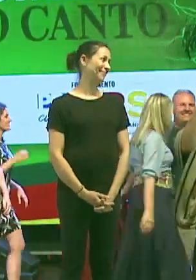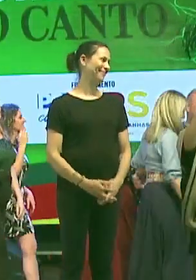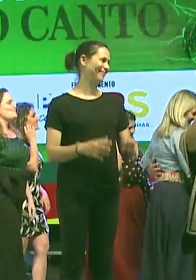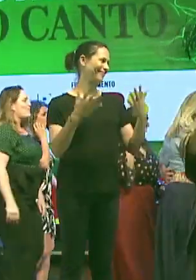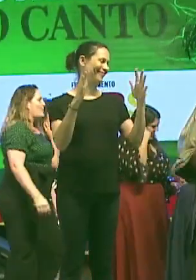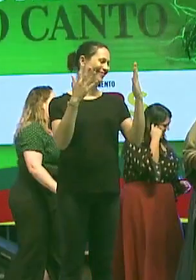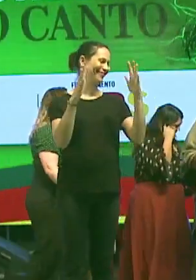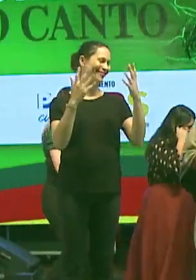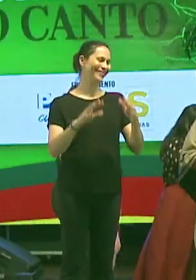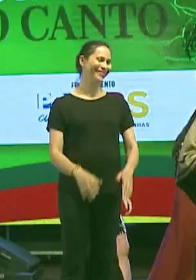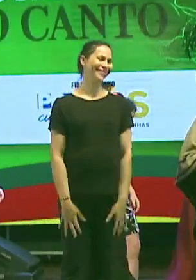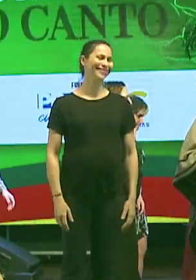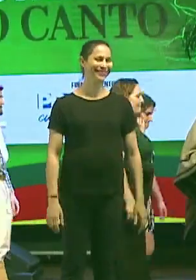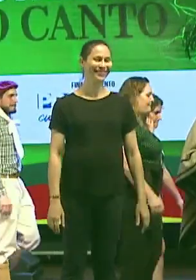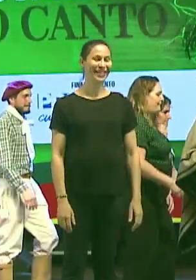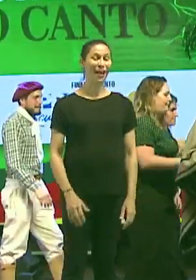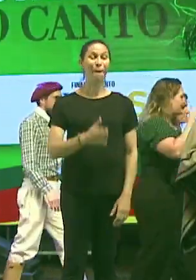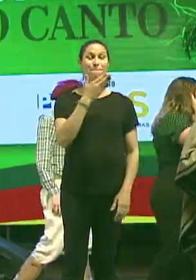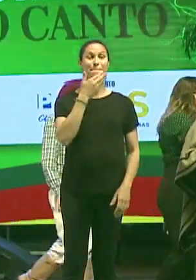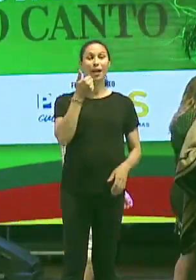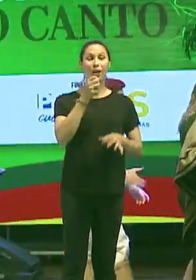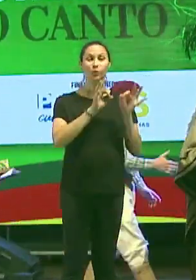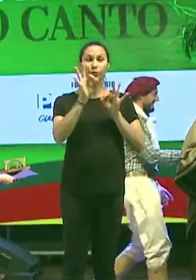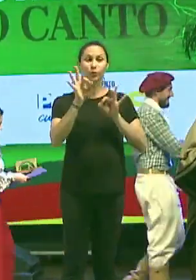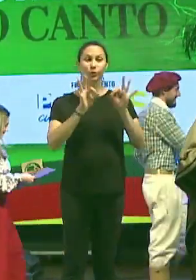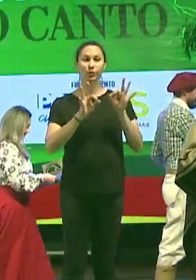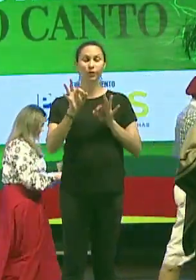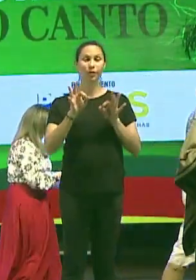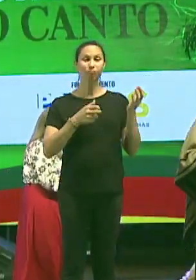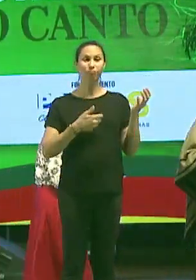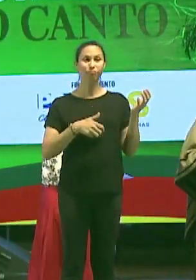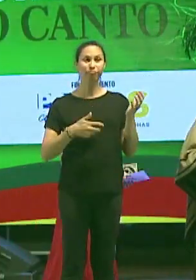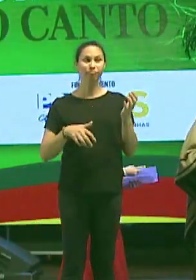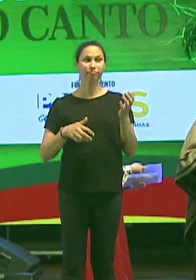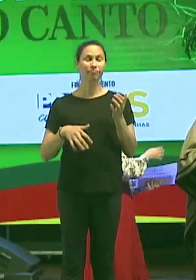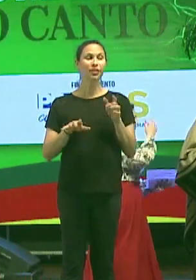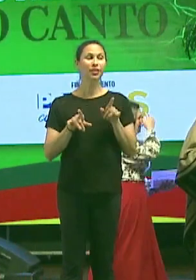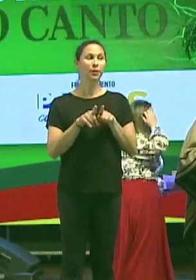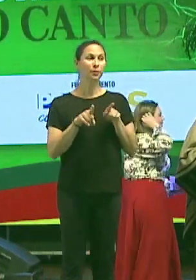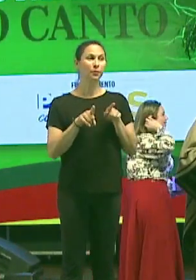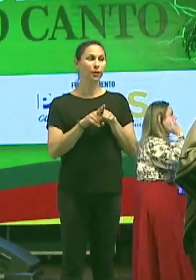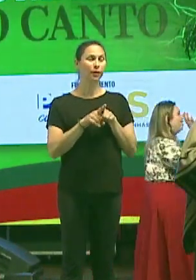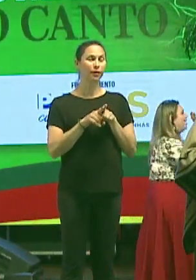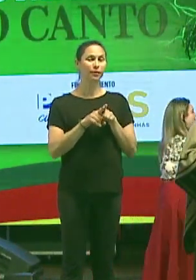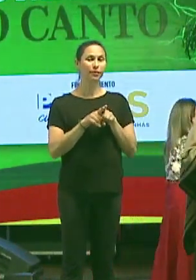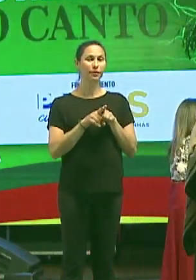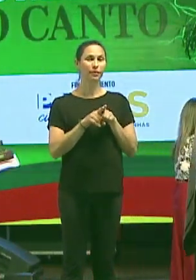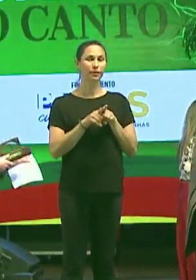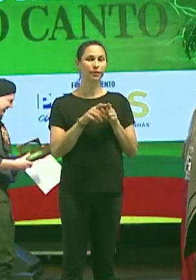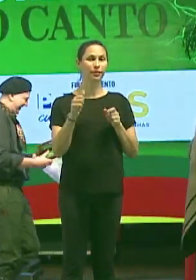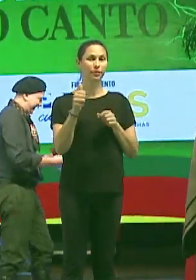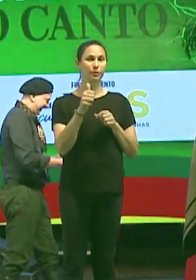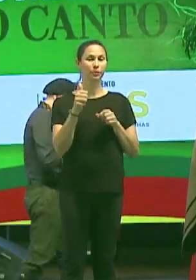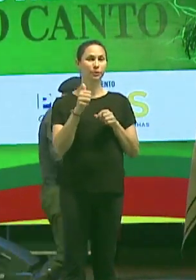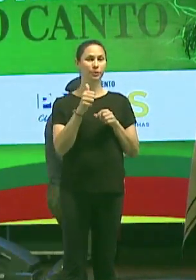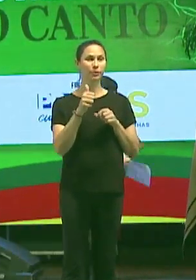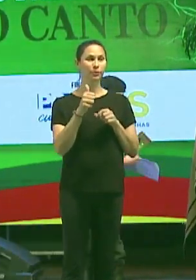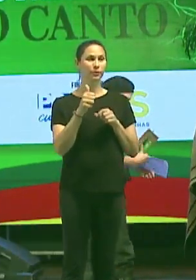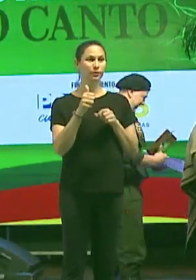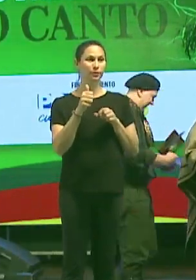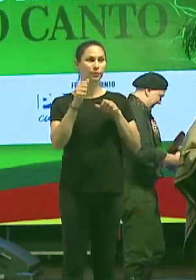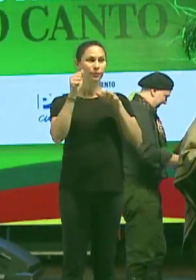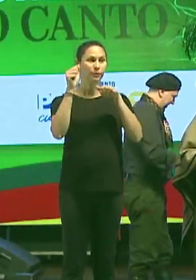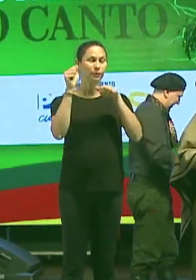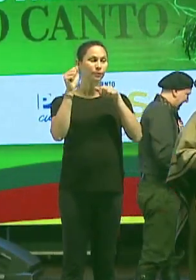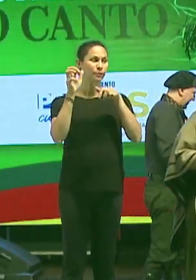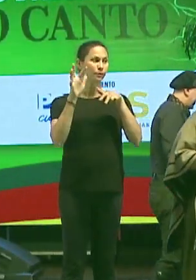Melhor arranjo instrumental da 11ª edição do Canto de Luz, troféu